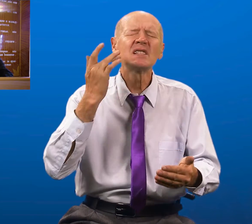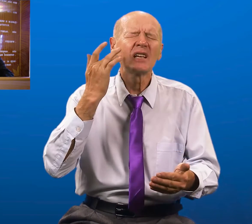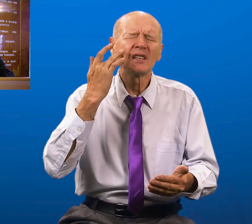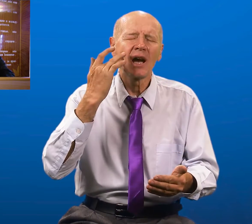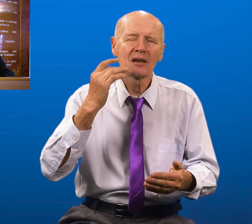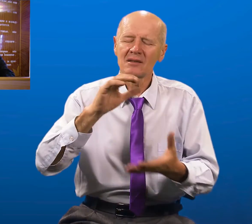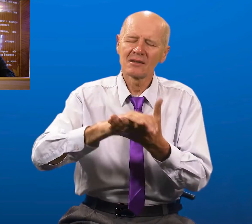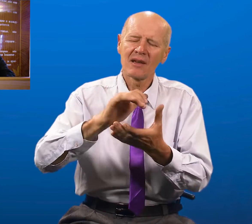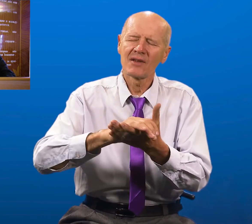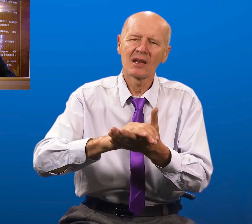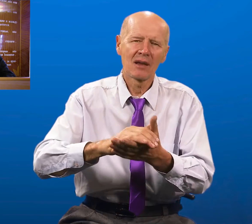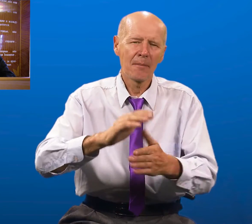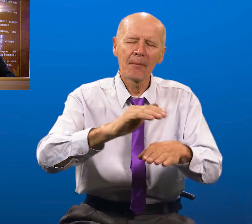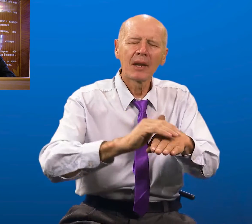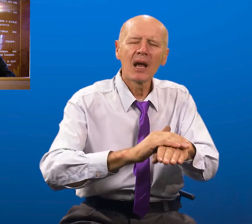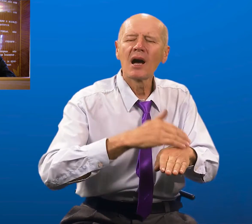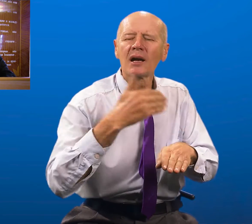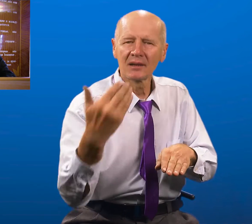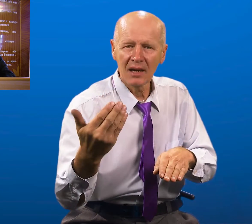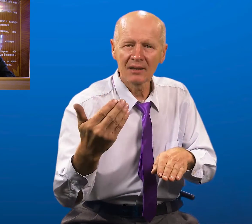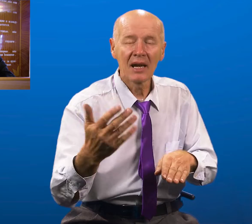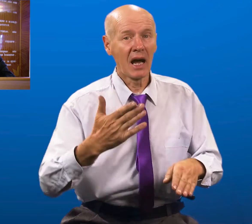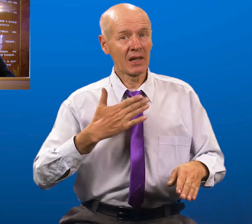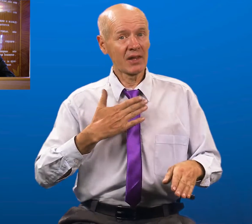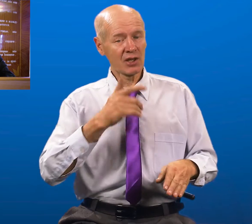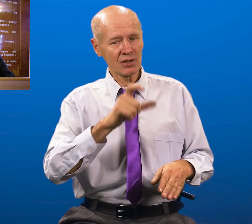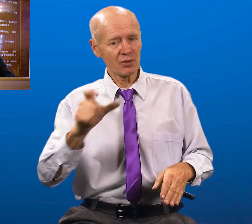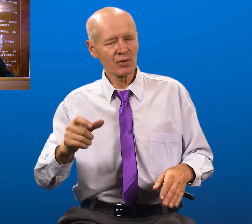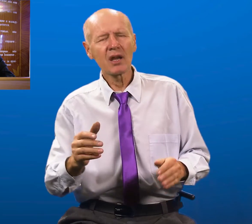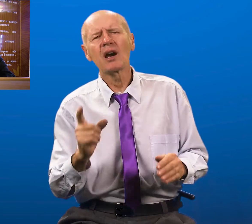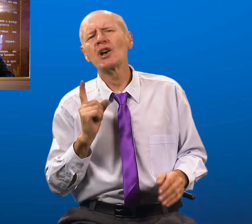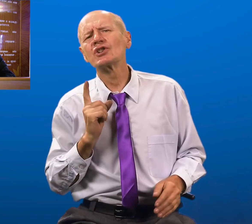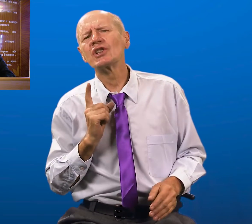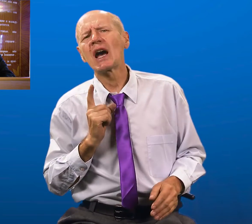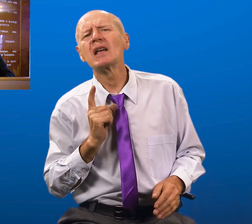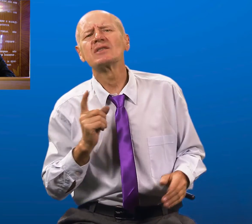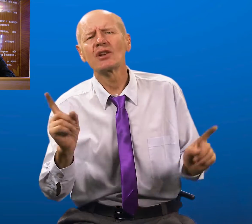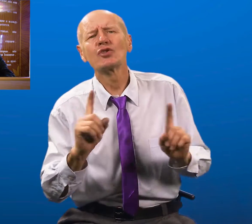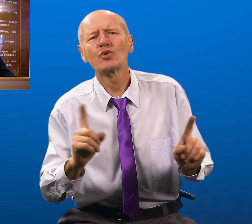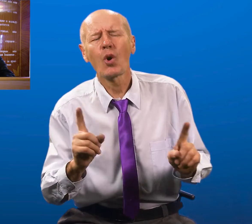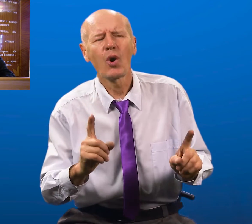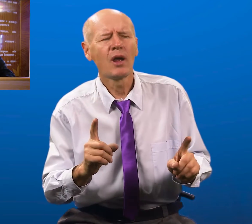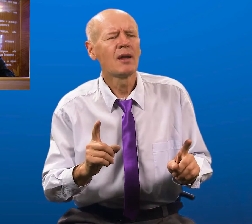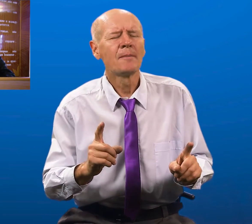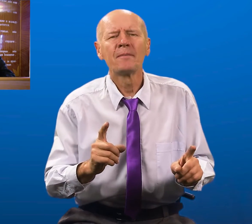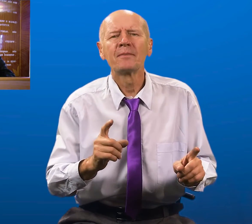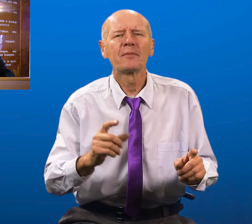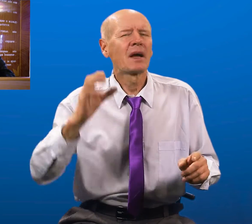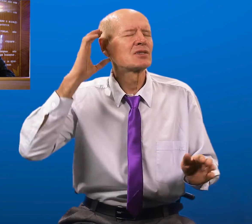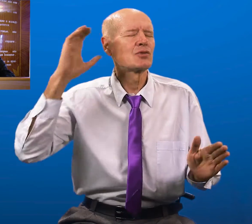ожидает от людей отклика веры и послушания Богу. Тогда, когда Израиль в